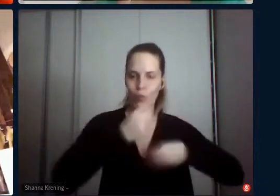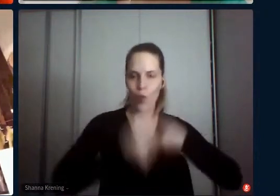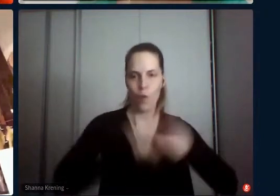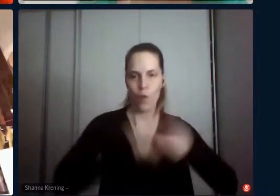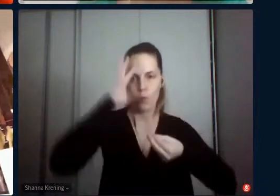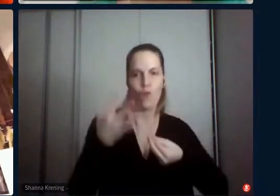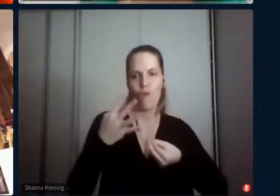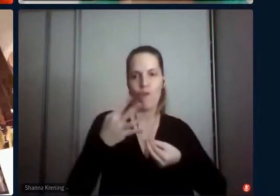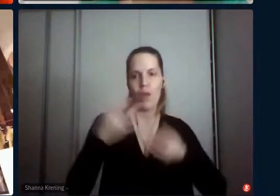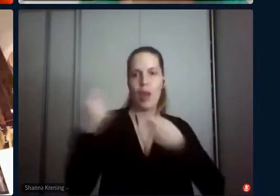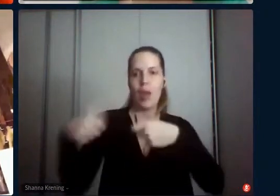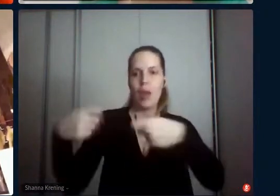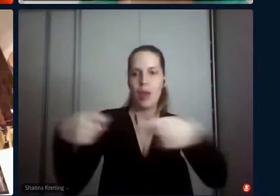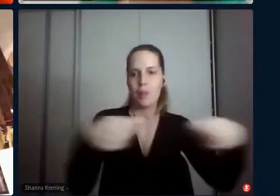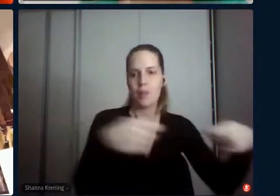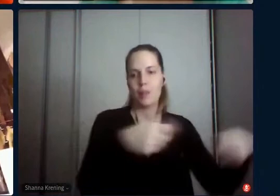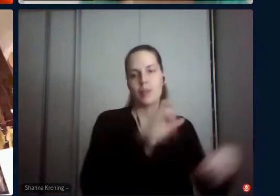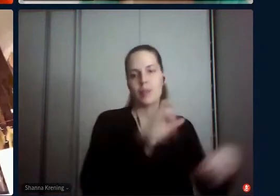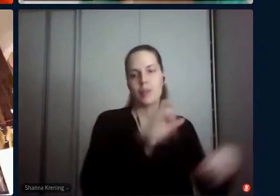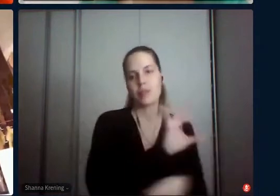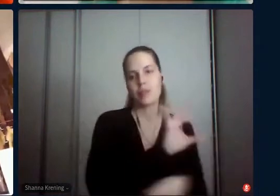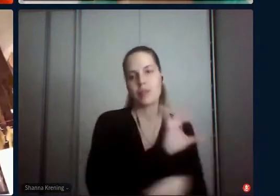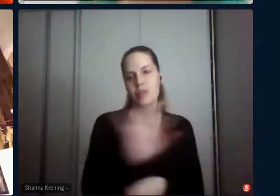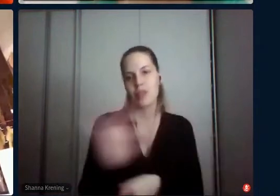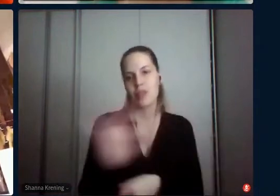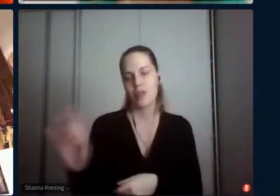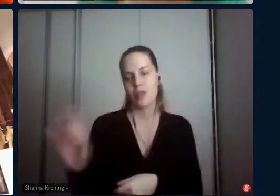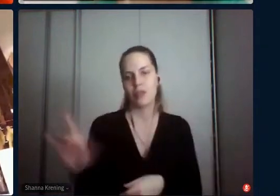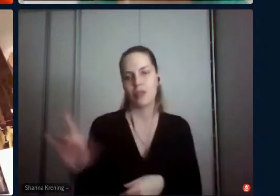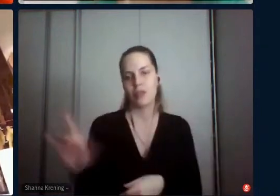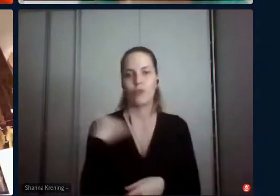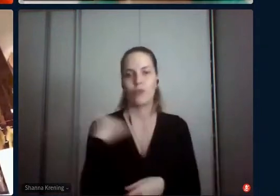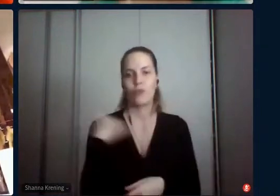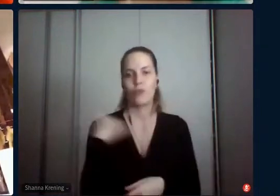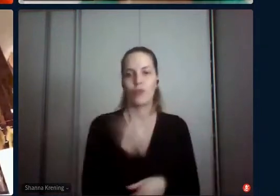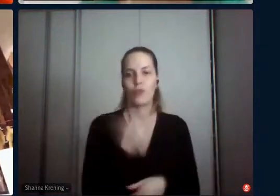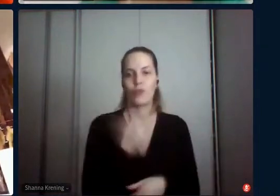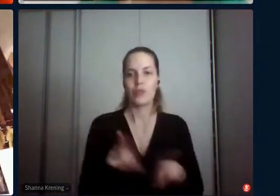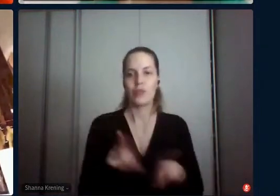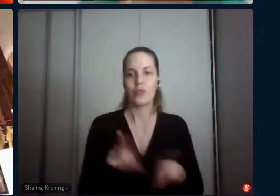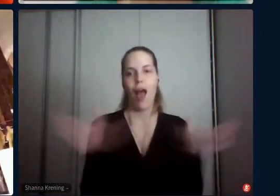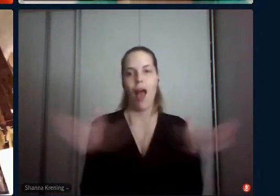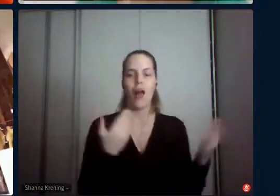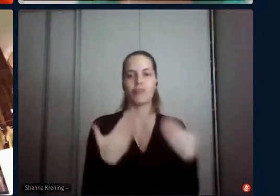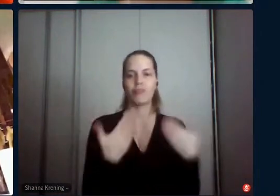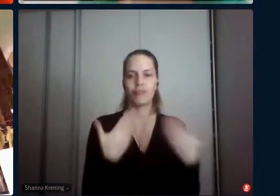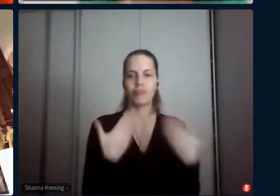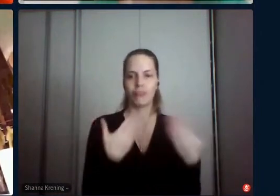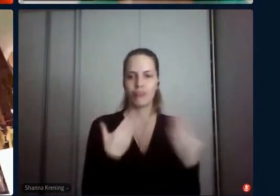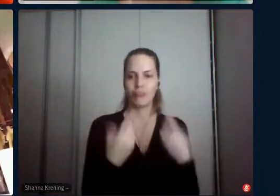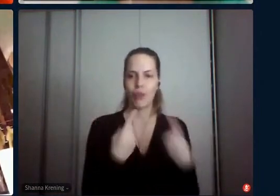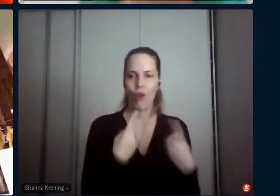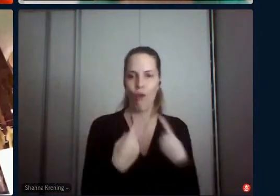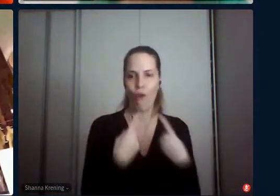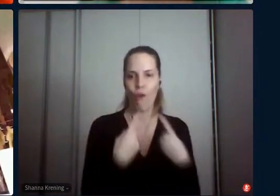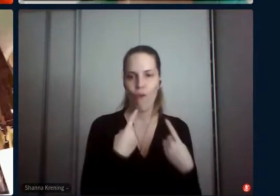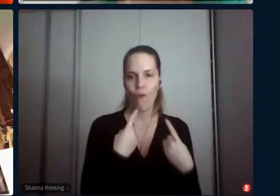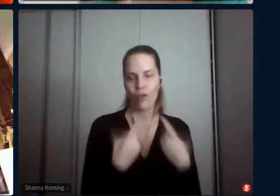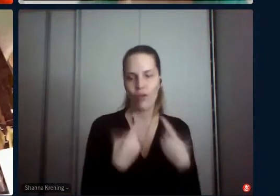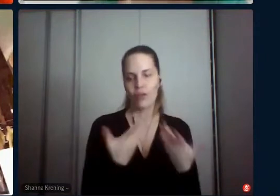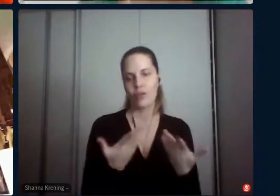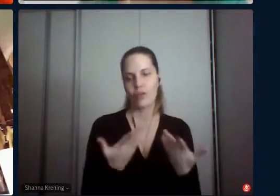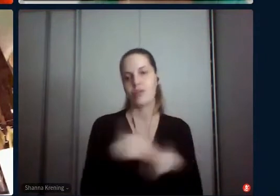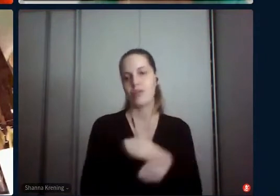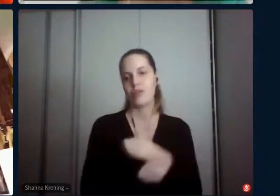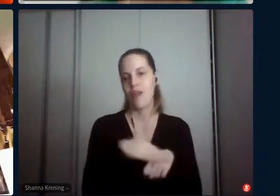e o quanto nós também estamos abertas ao diálogo, né, para questões